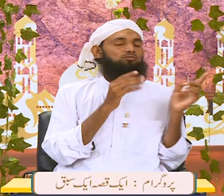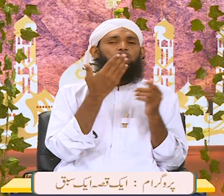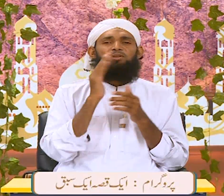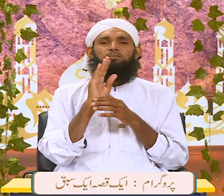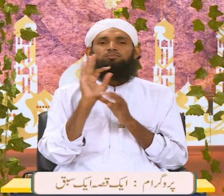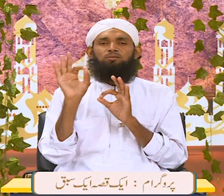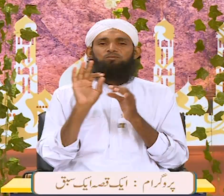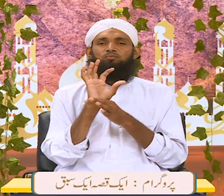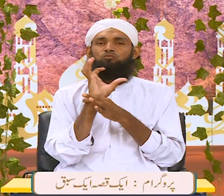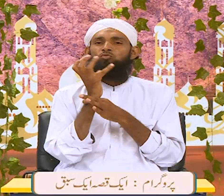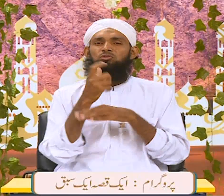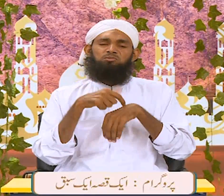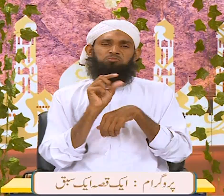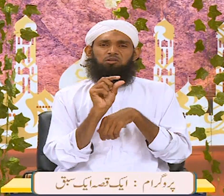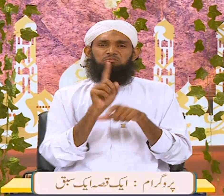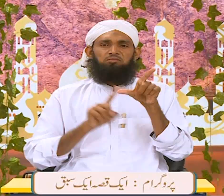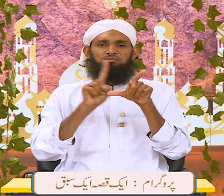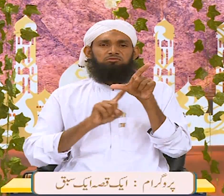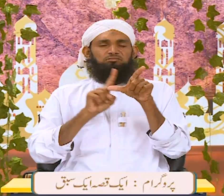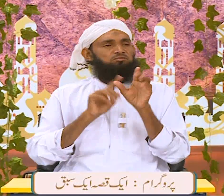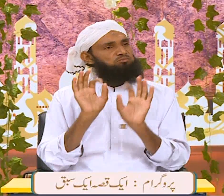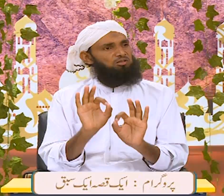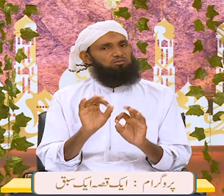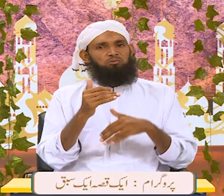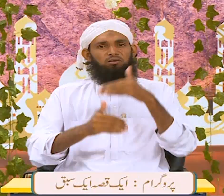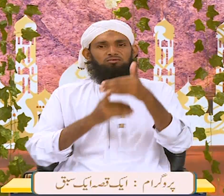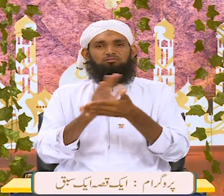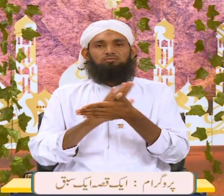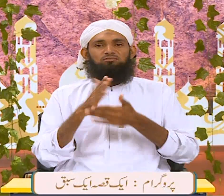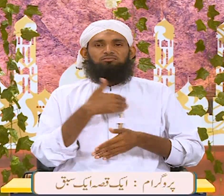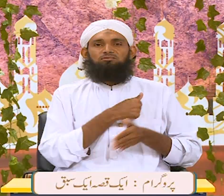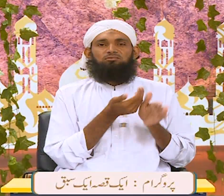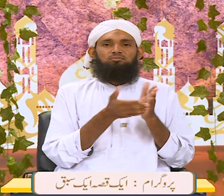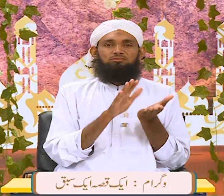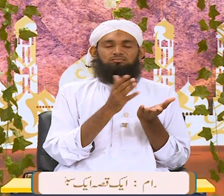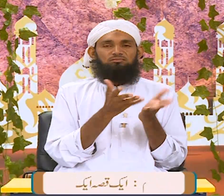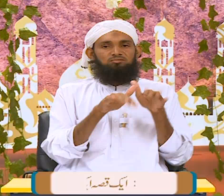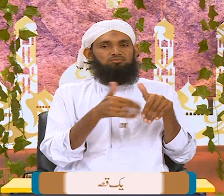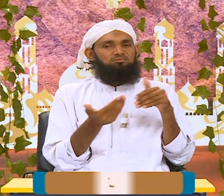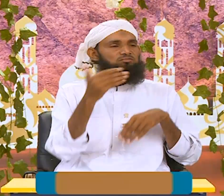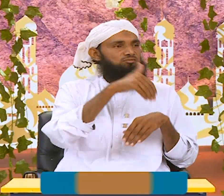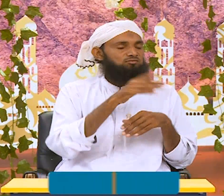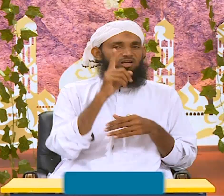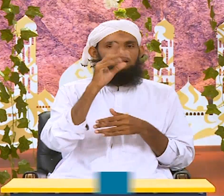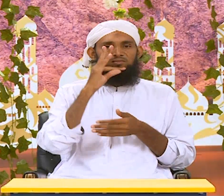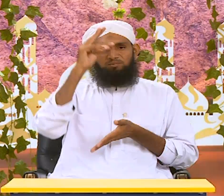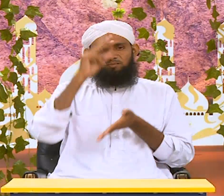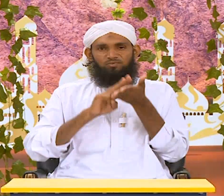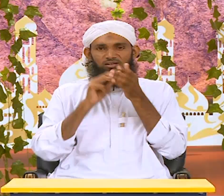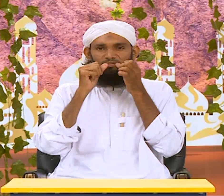ہیں، کچھ عرصے کے لیے یہاں ٹھہرے ہیں، جلد ہی سفر آخرت پر روانہ ہو جائیں گے۔ اللہ پاک پیارے آقا مکی مدنی مصطفیٰ صلی اللہ